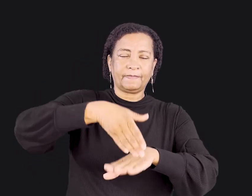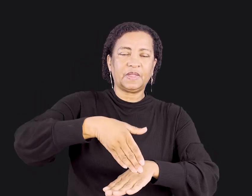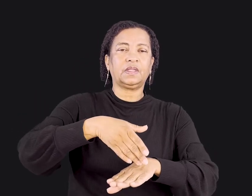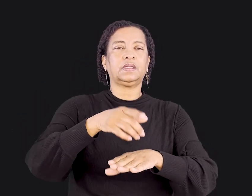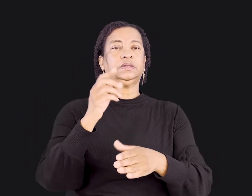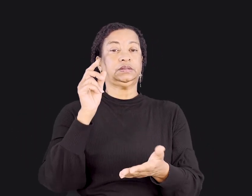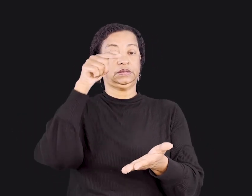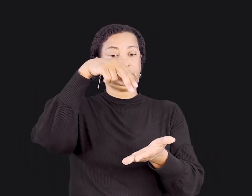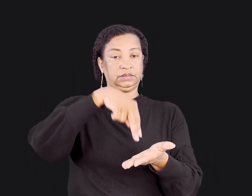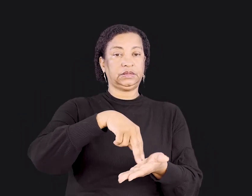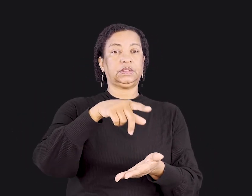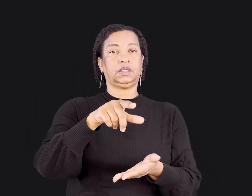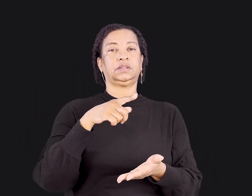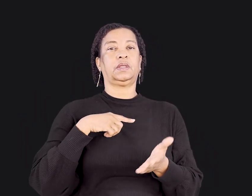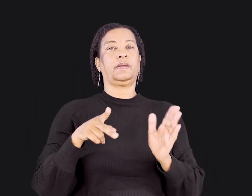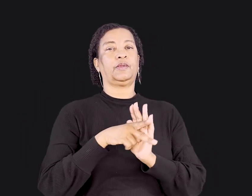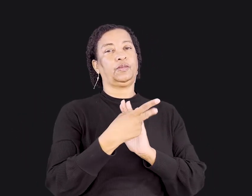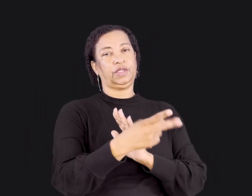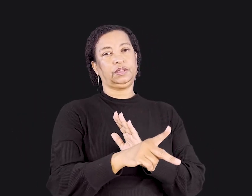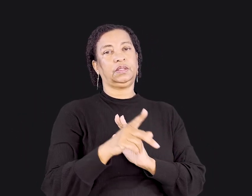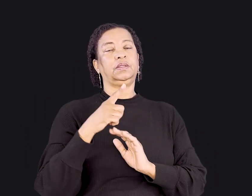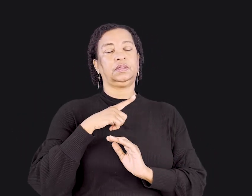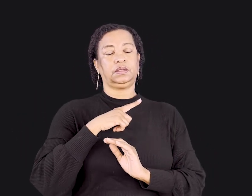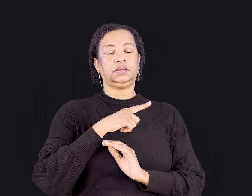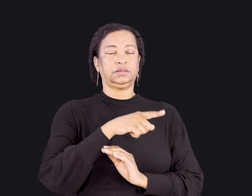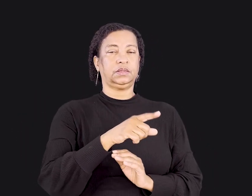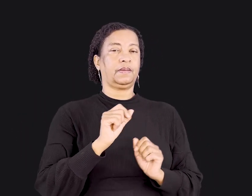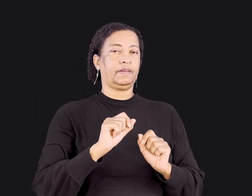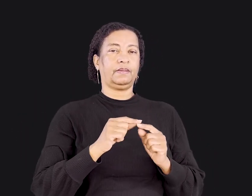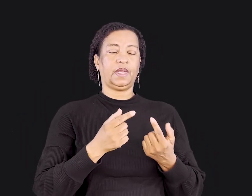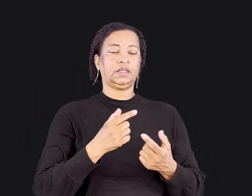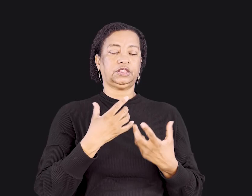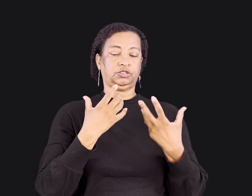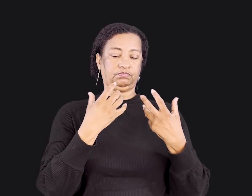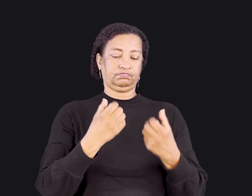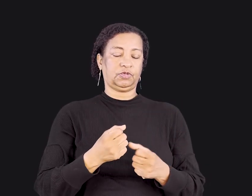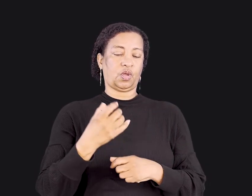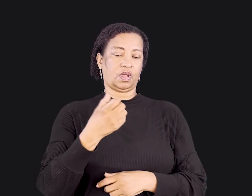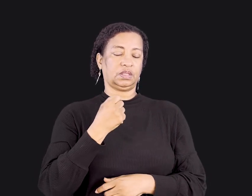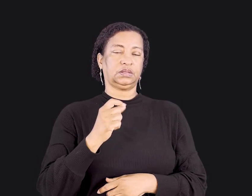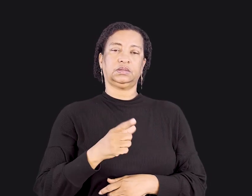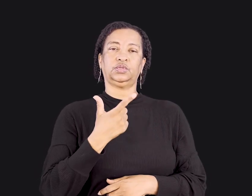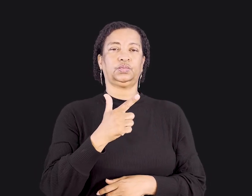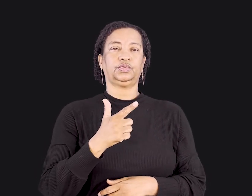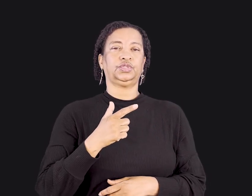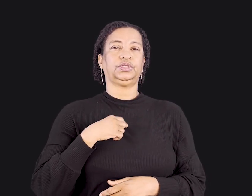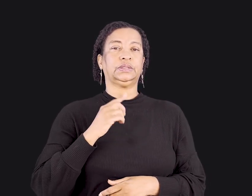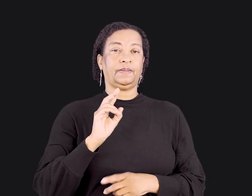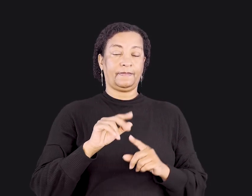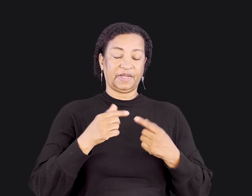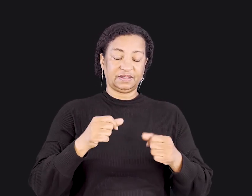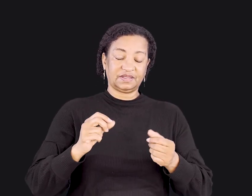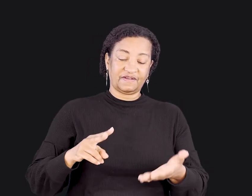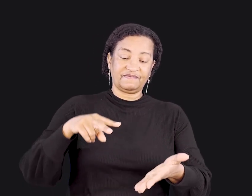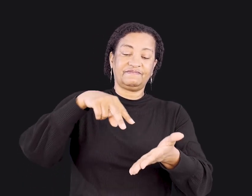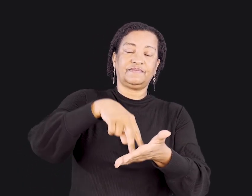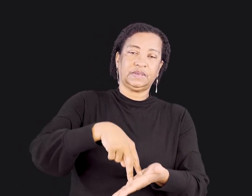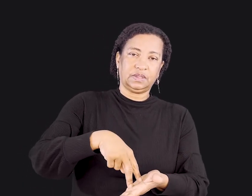o título da terra de Canaã, mas não poderiam tomar posse até que pisassem nela. A mensagem do livro de Josué é para